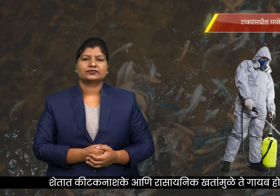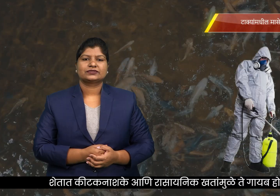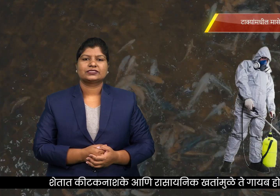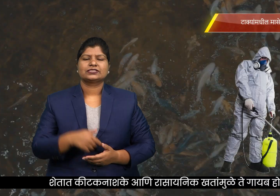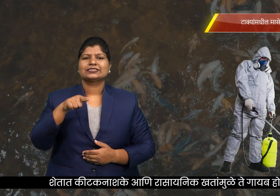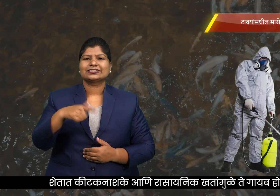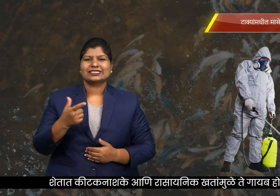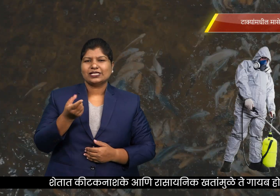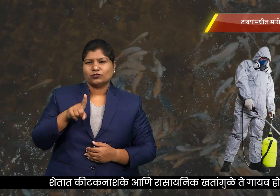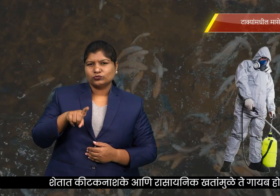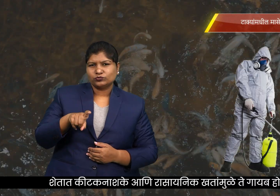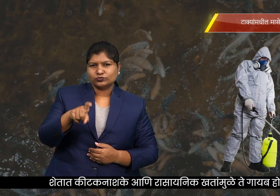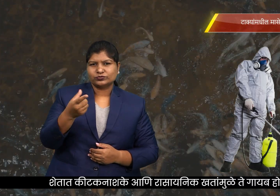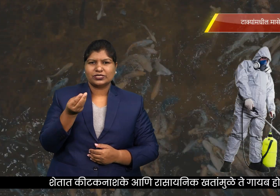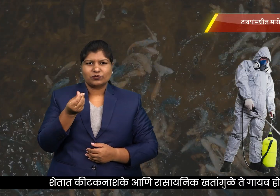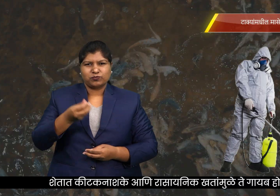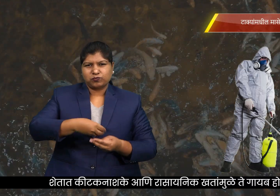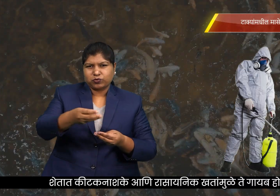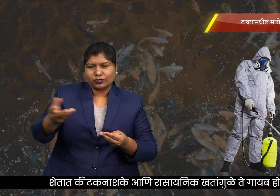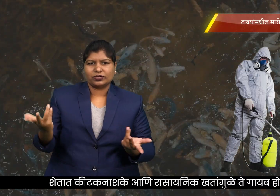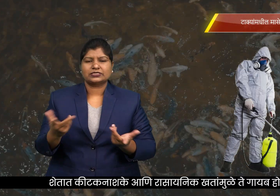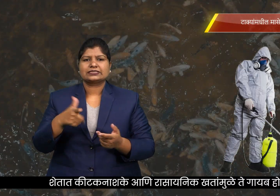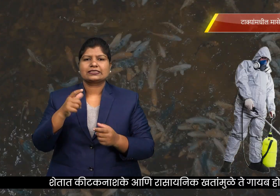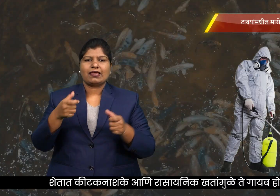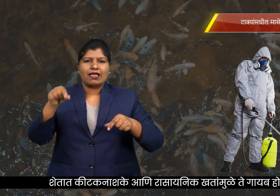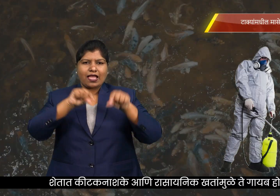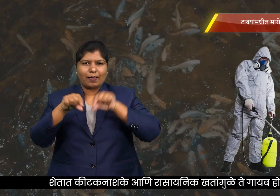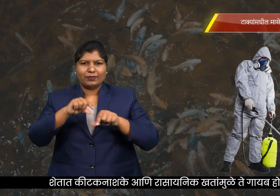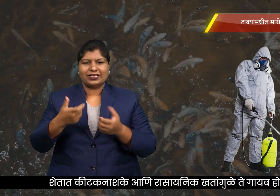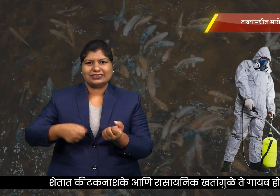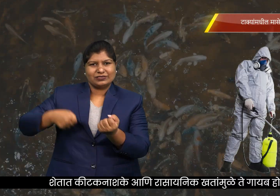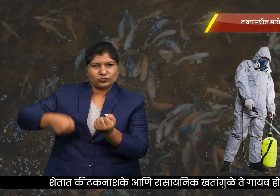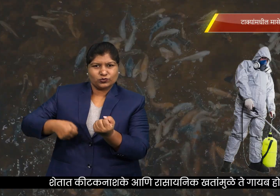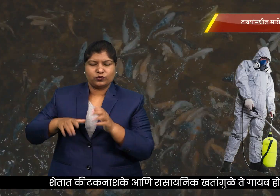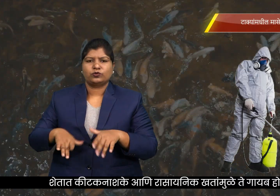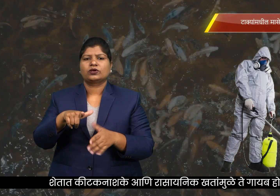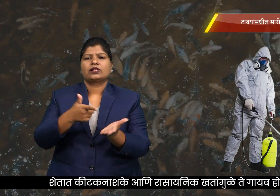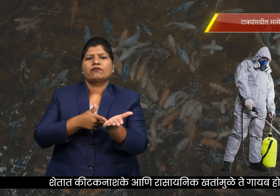शेतात कीटकनाशके आणि रासायनिक खतांमुळे ते गायब होत आहेत.